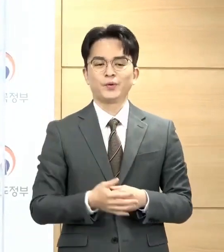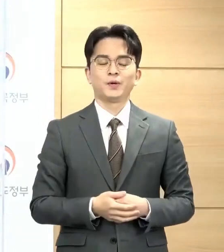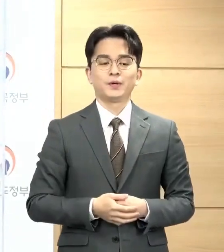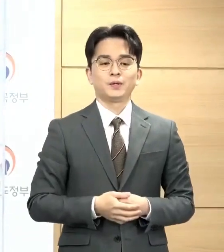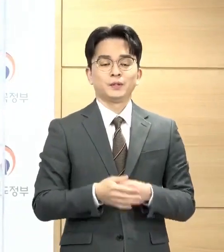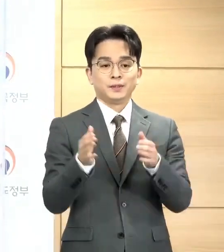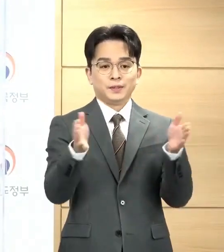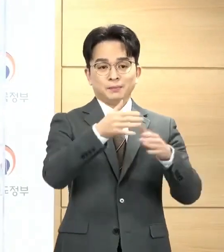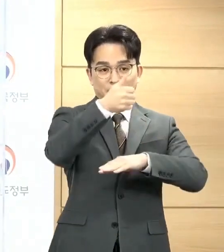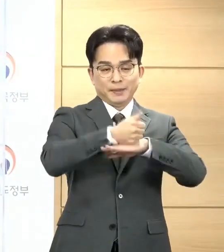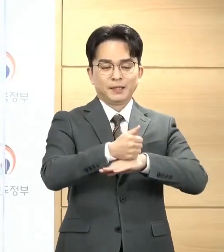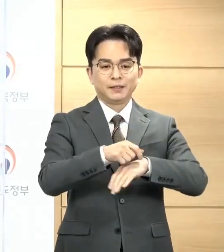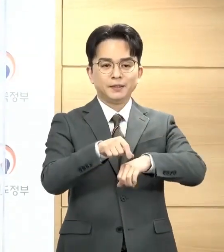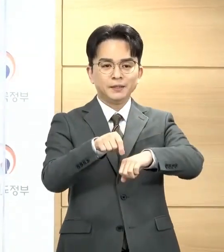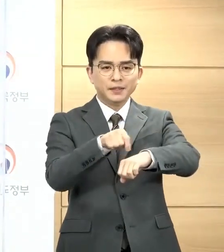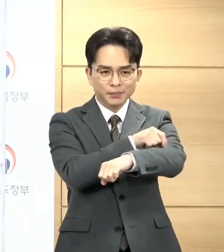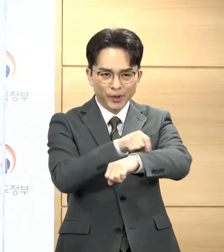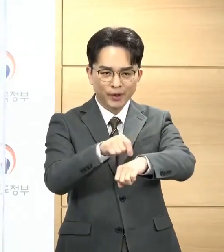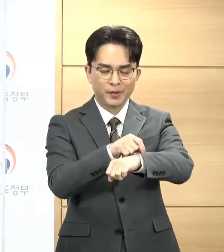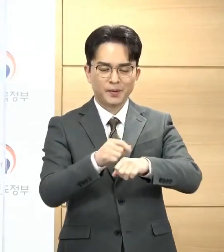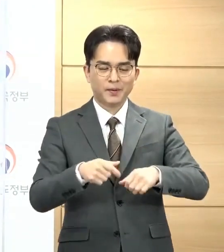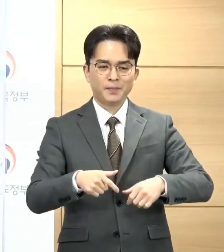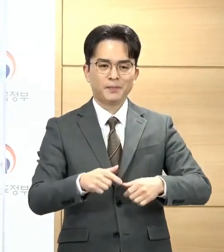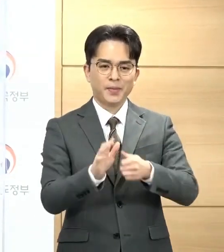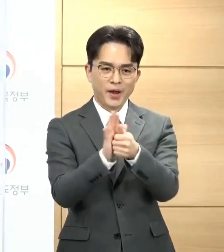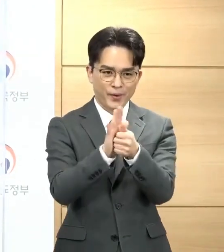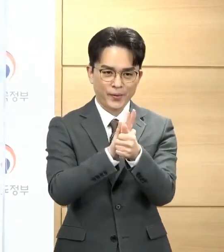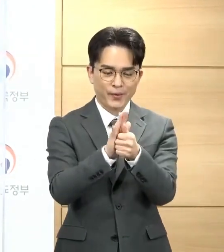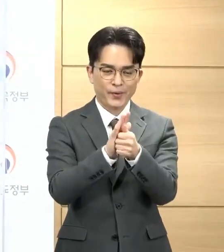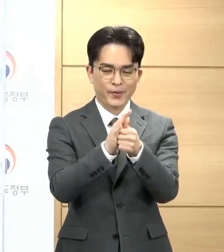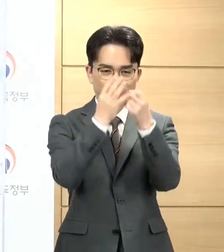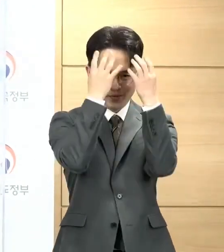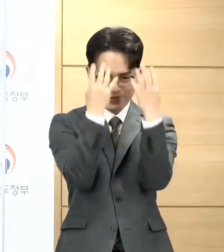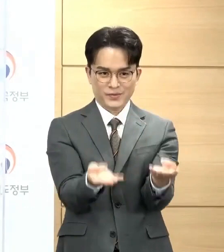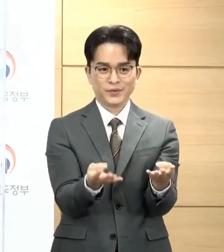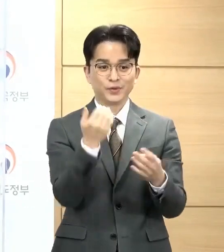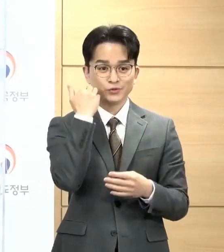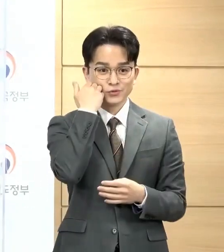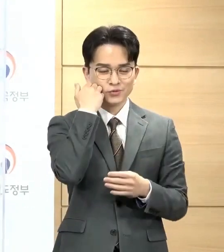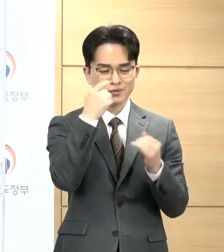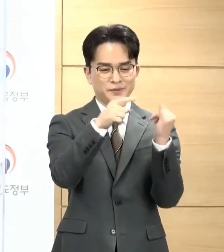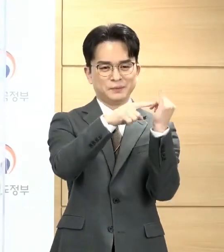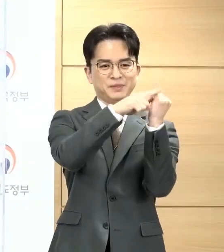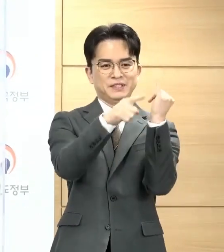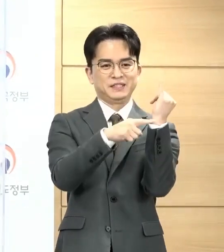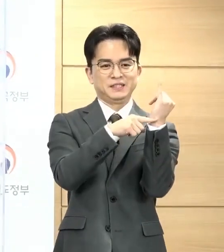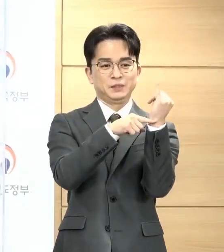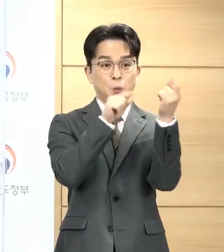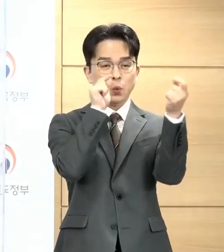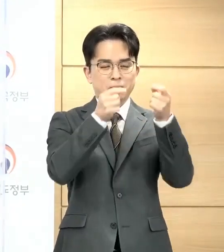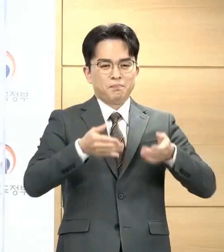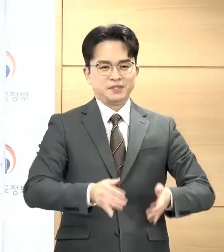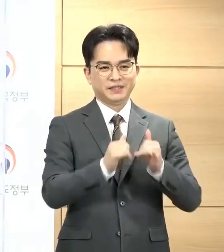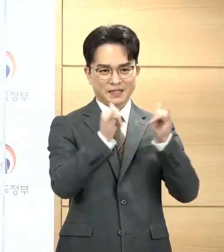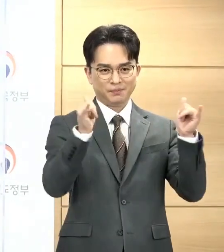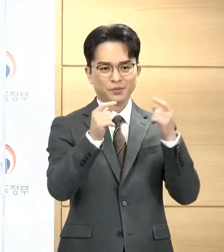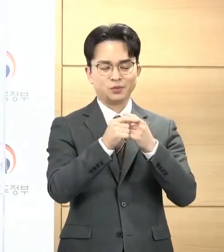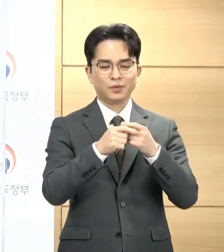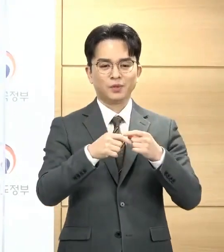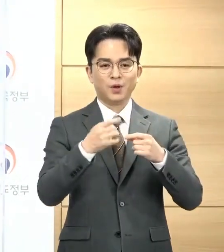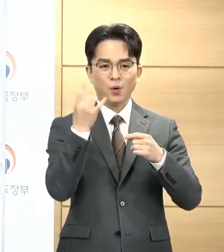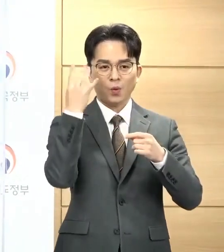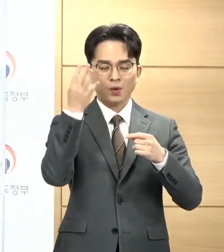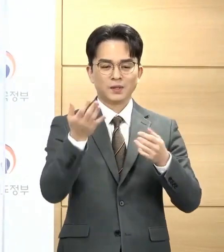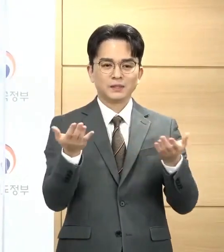마지막으로 특별 배려 수용자입니다 출산이 얼마 남지 않은 수영장 노숙 등 경제적